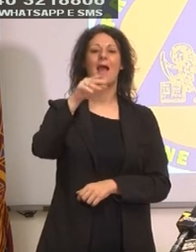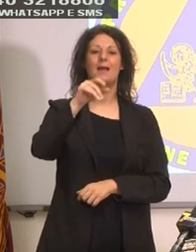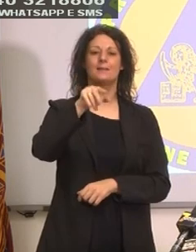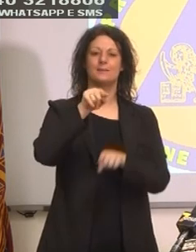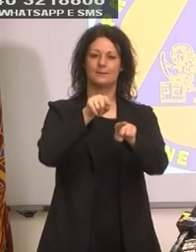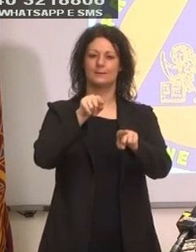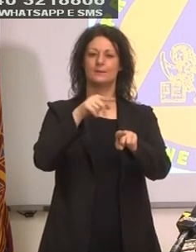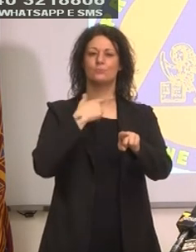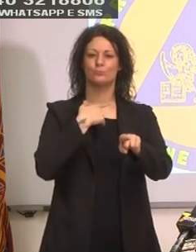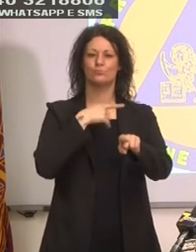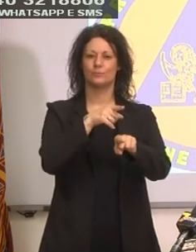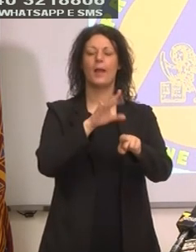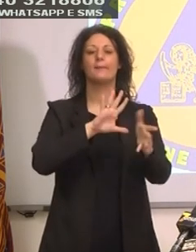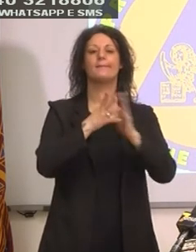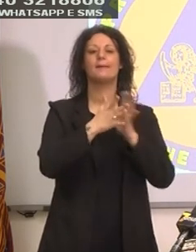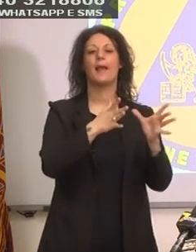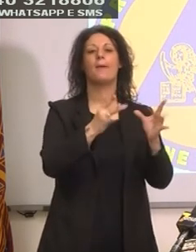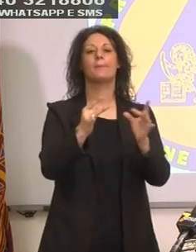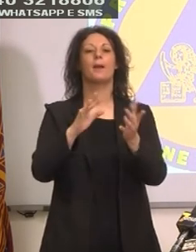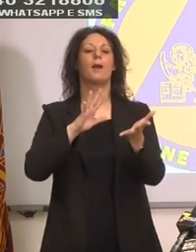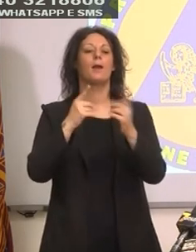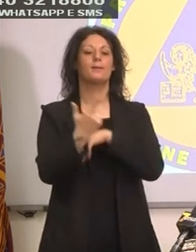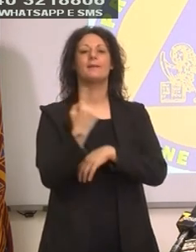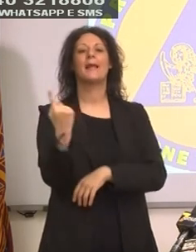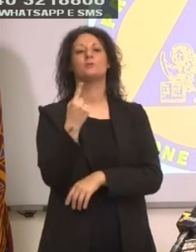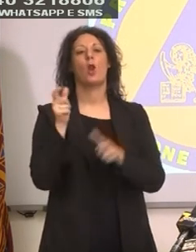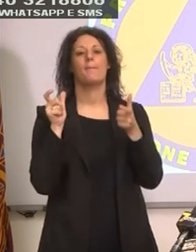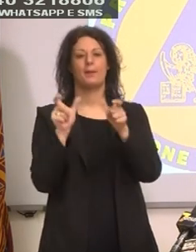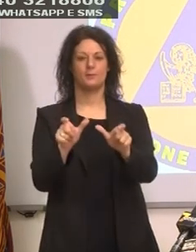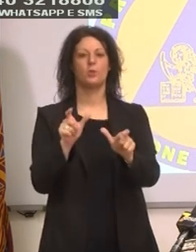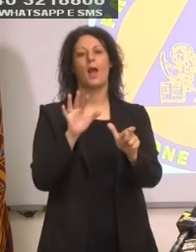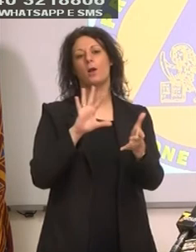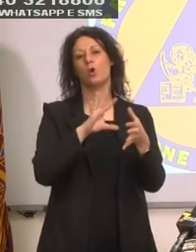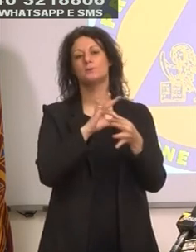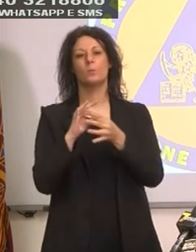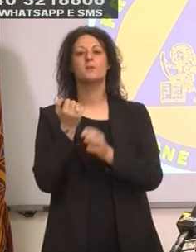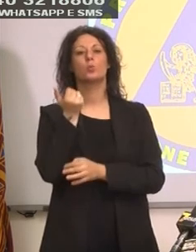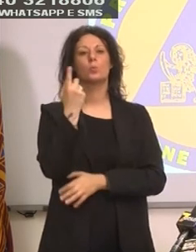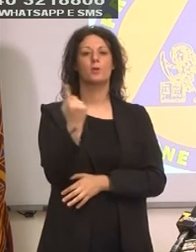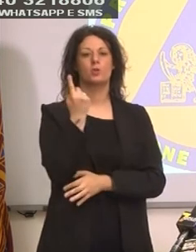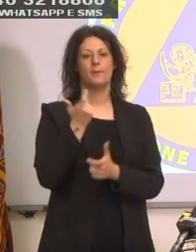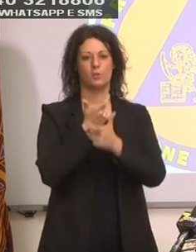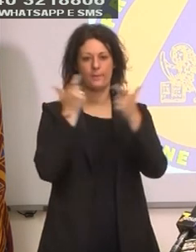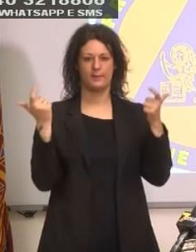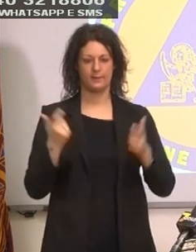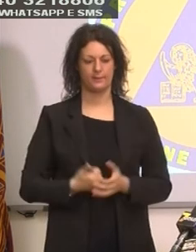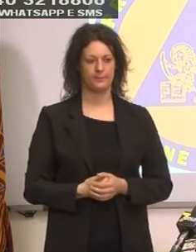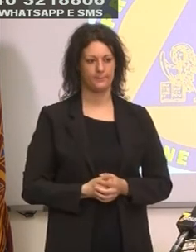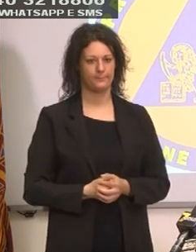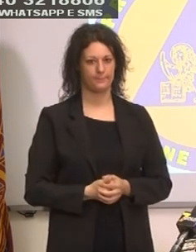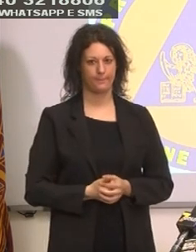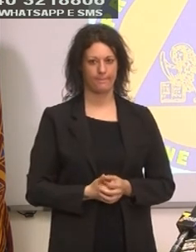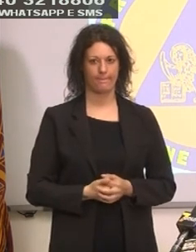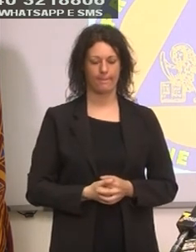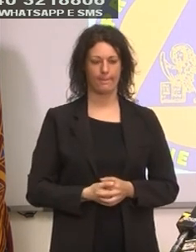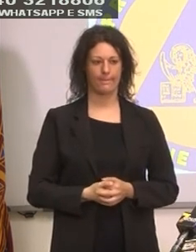inevitabile che l'isolamento scatti per tutti coloro che erano lì. Allora, Frigioni e Bonnet, che mi scuso,